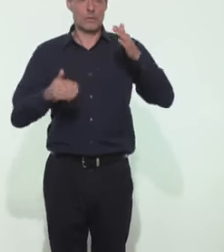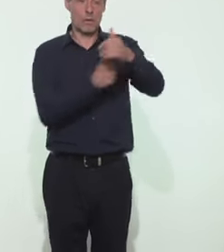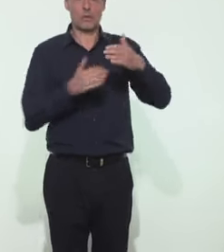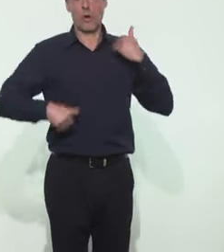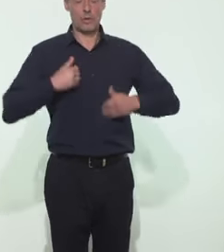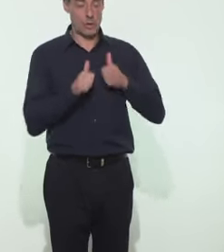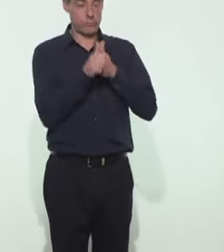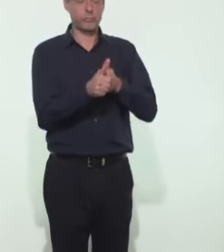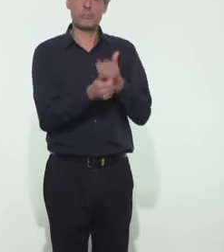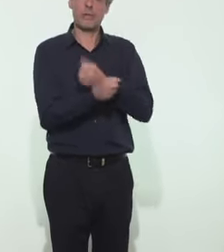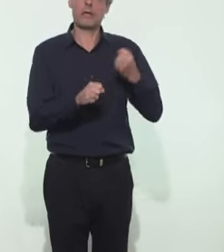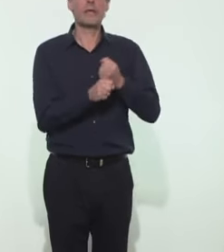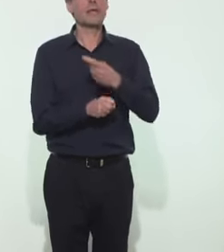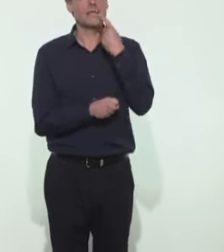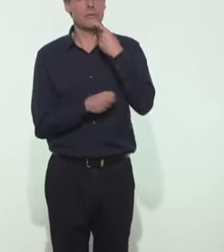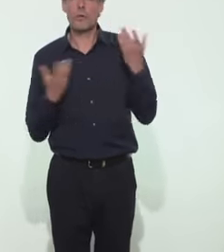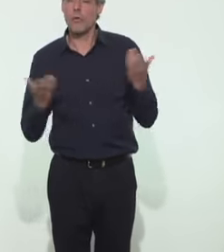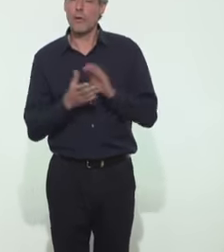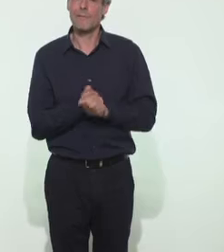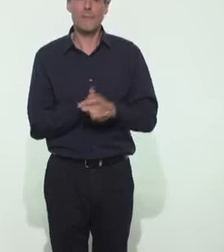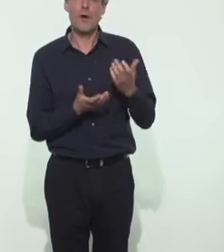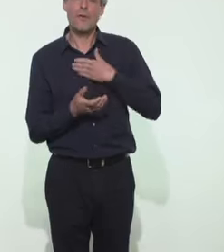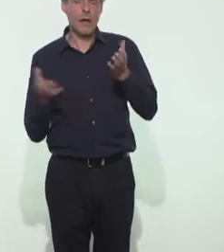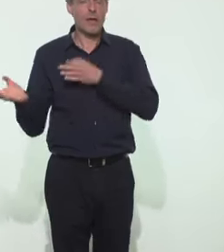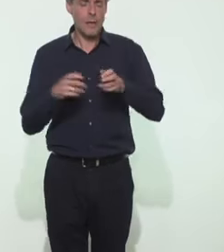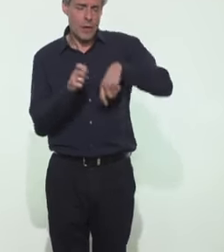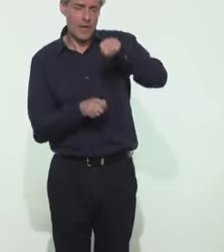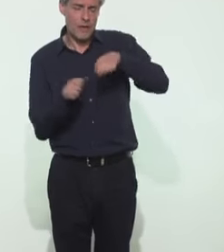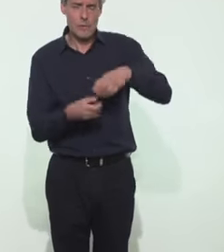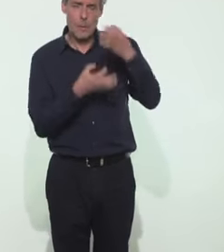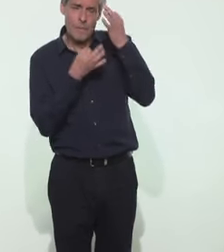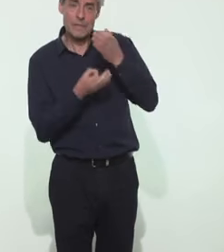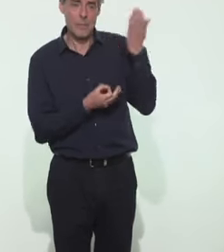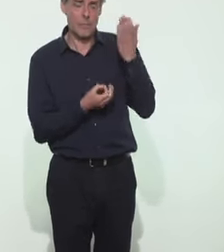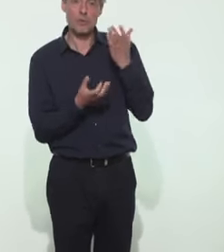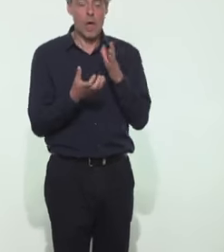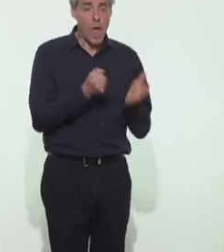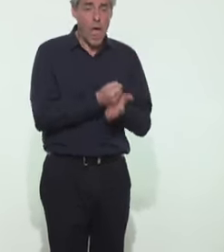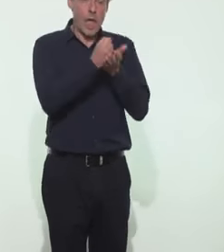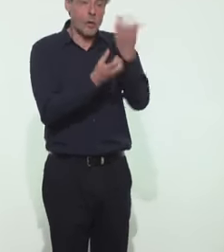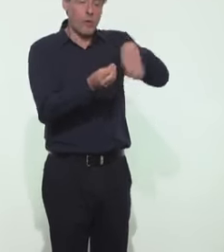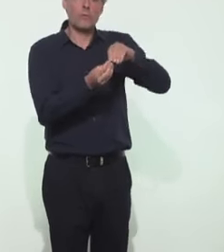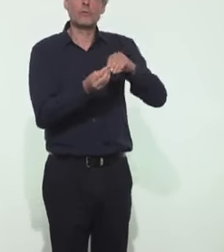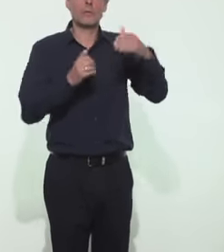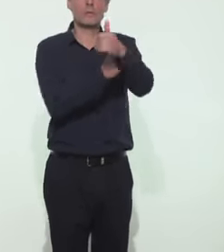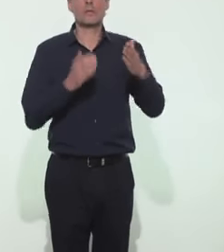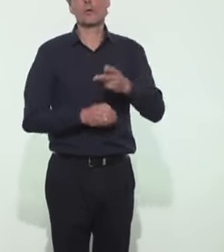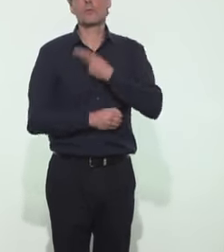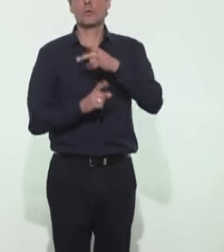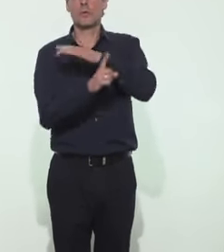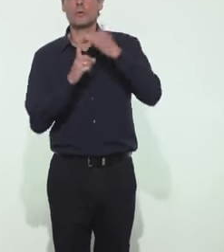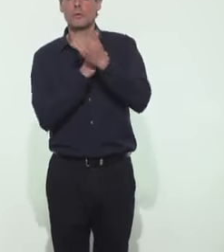sera mise en place cela permettra d'évaluer de façon rapide et précise les besoins de renforts dans le secteur médico-social